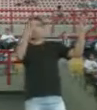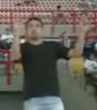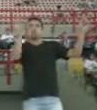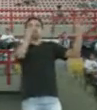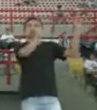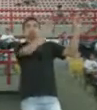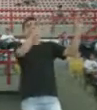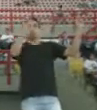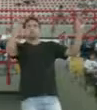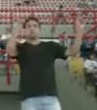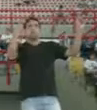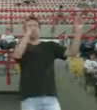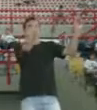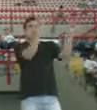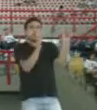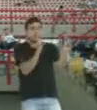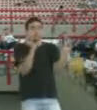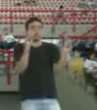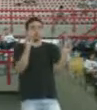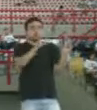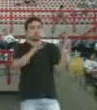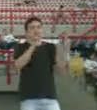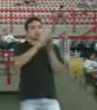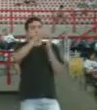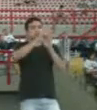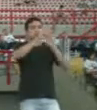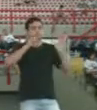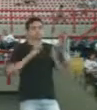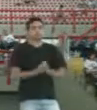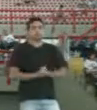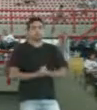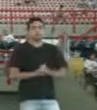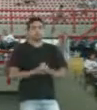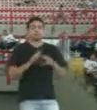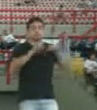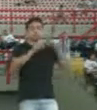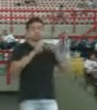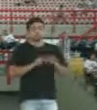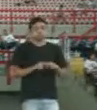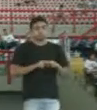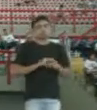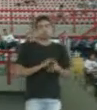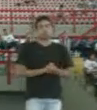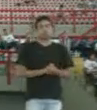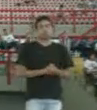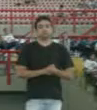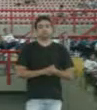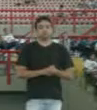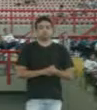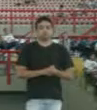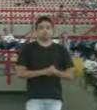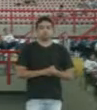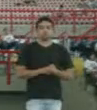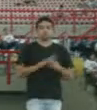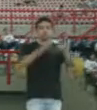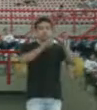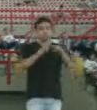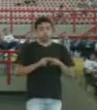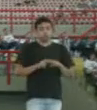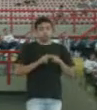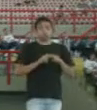palavras, tá, para compor a introdução. Aí ela continua: no entanto, vamos ver o que é a tese.